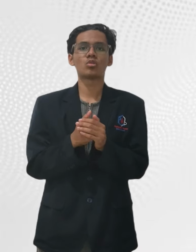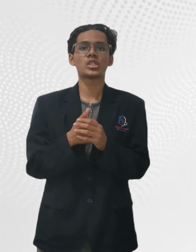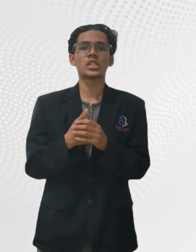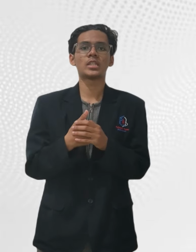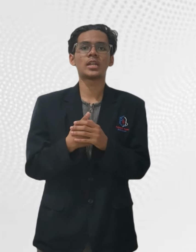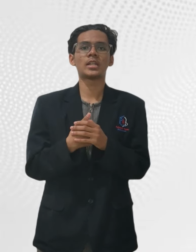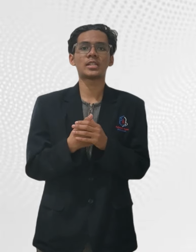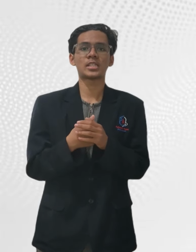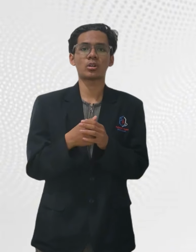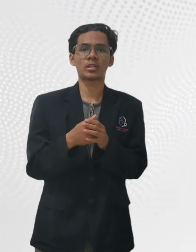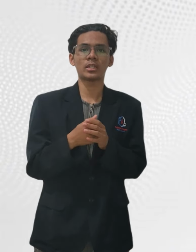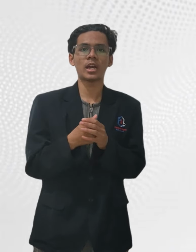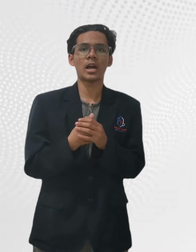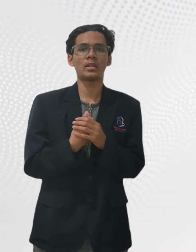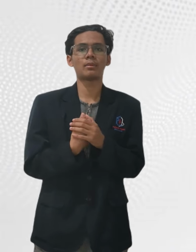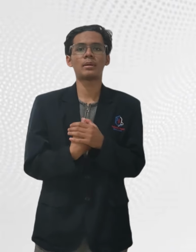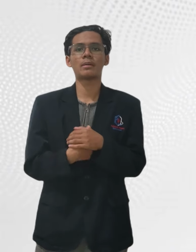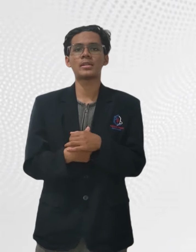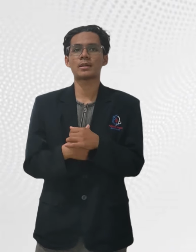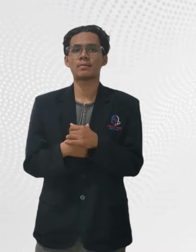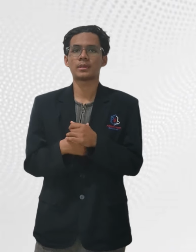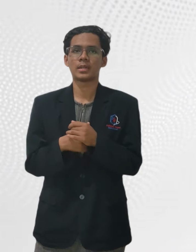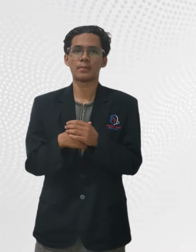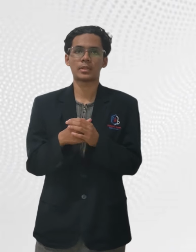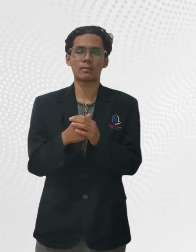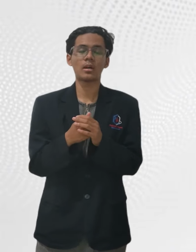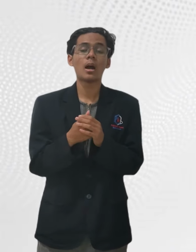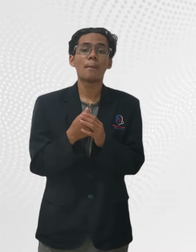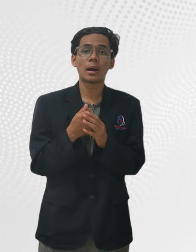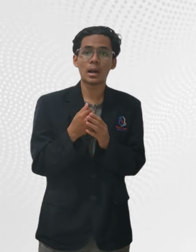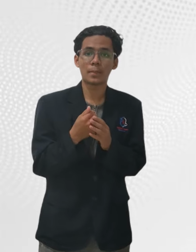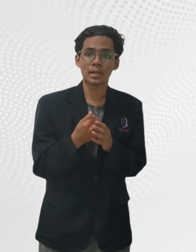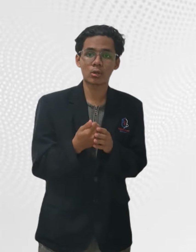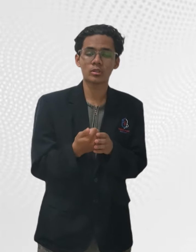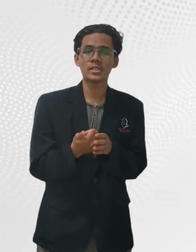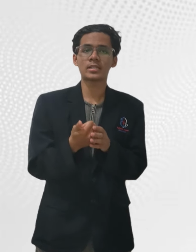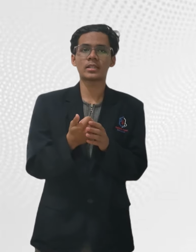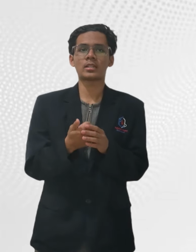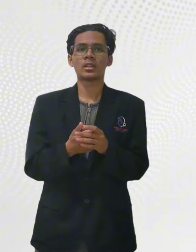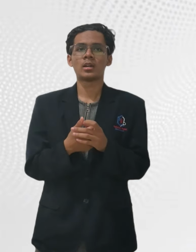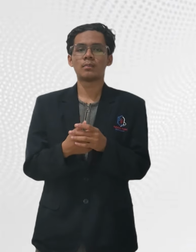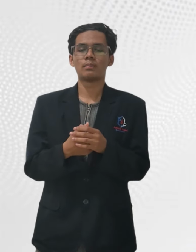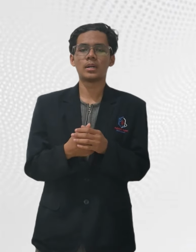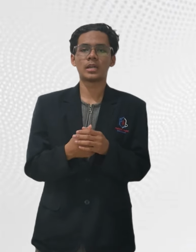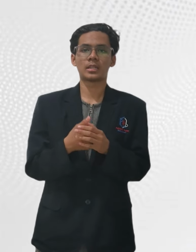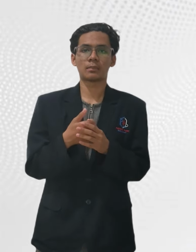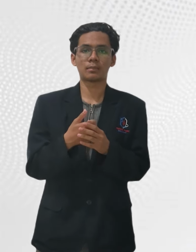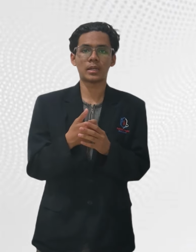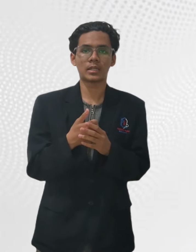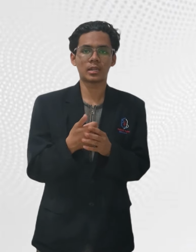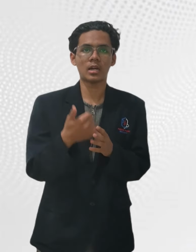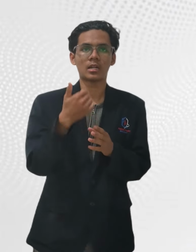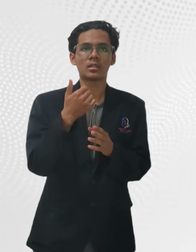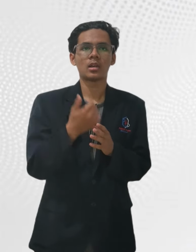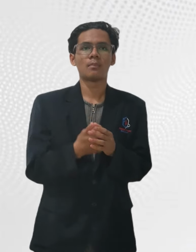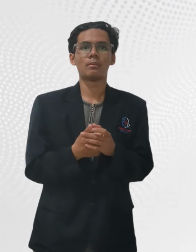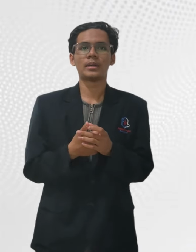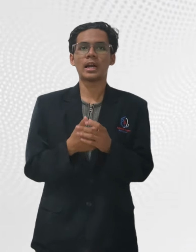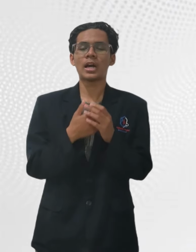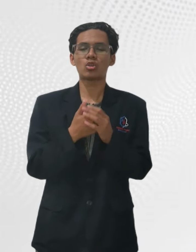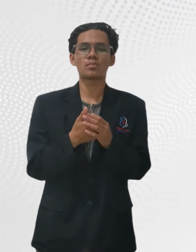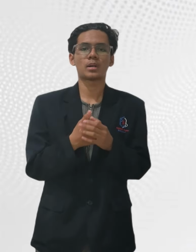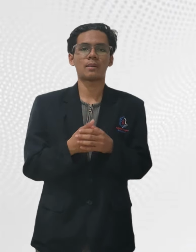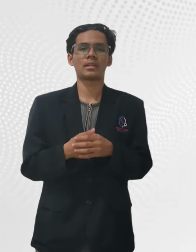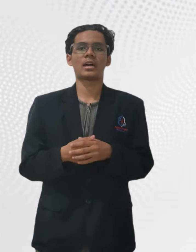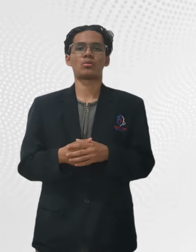Jadi fungsi dari resistor ini ada berbagai macam. Yang pertama, penghambat arus listrik, pembagi tegangan,